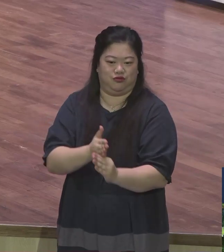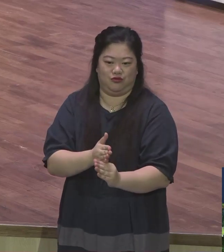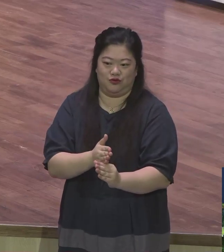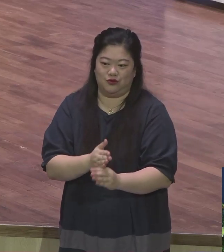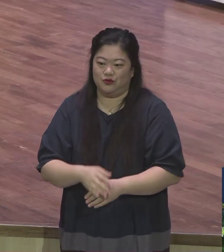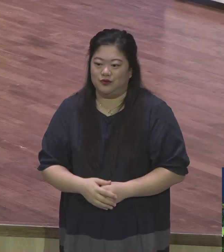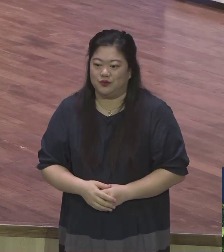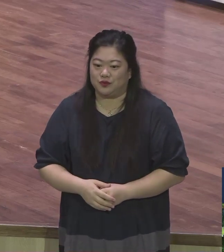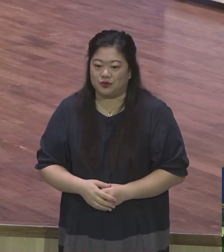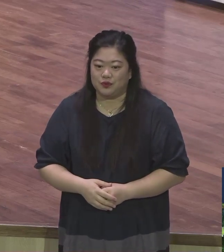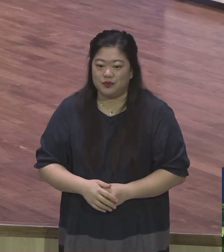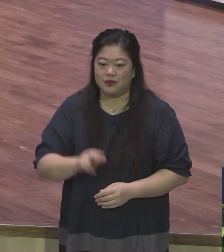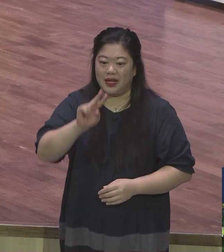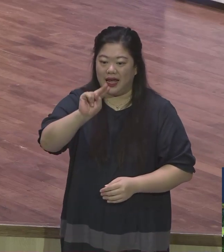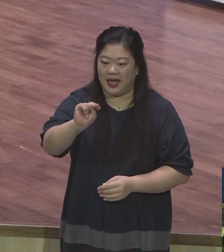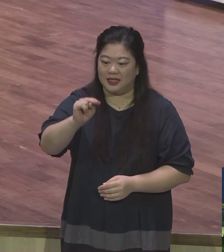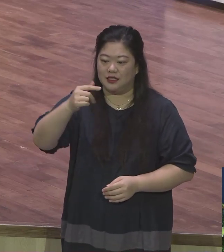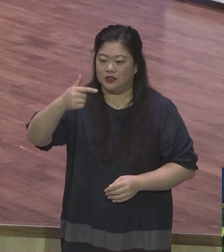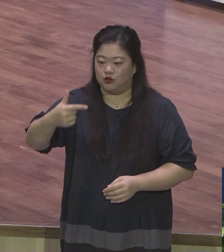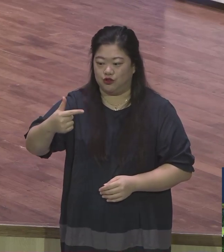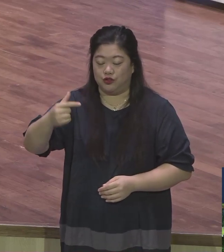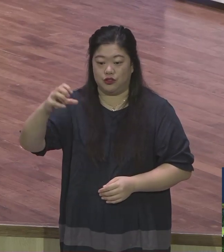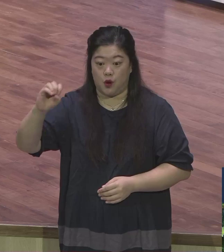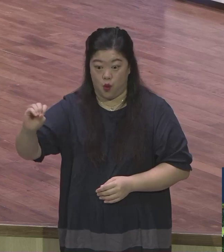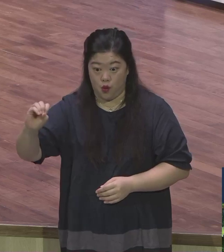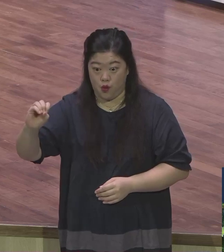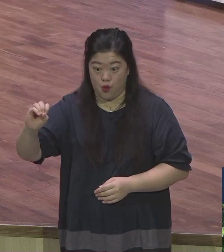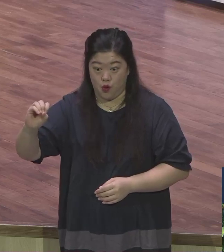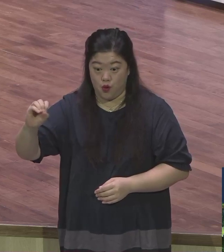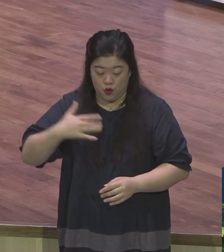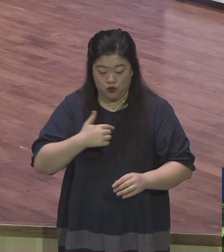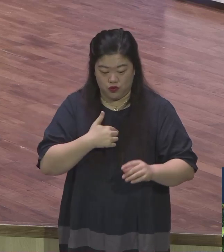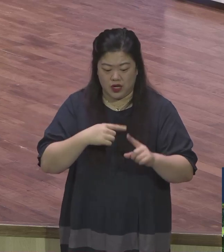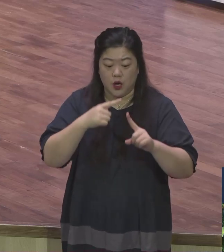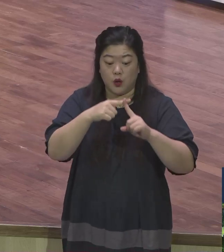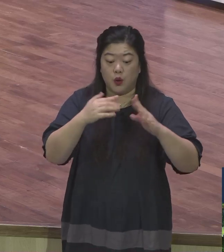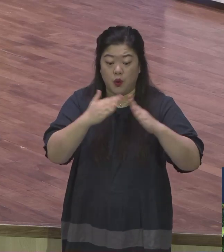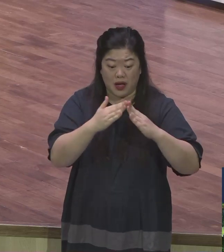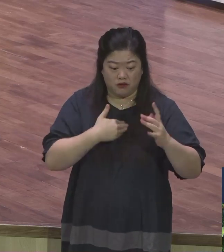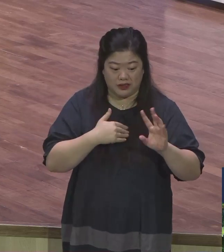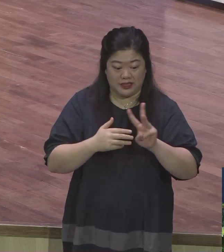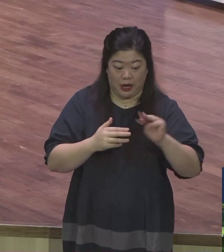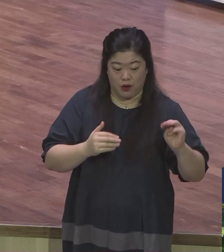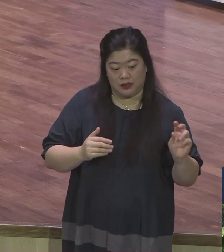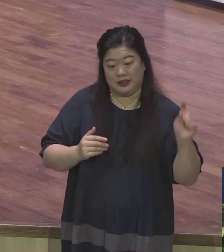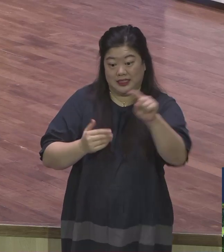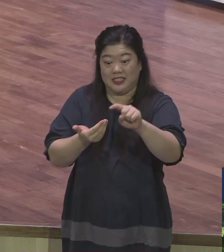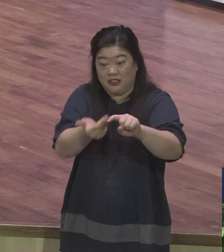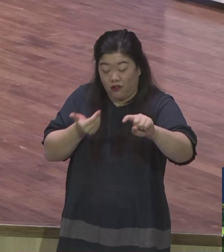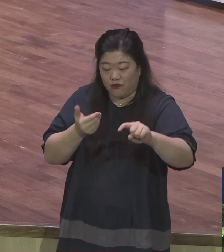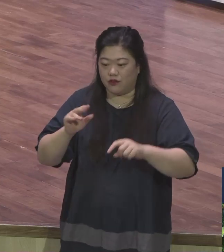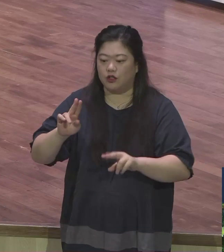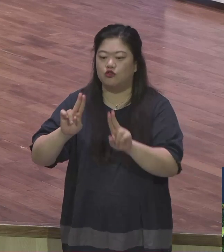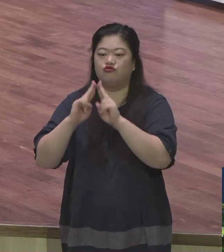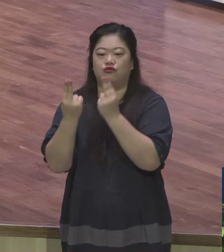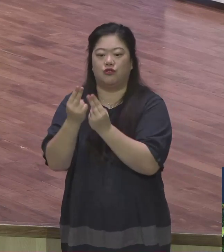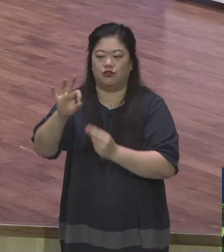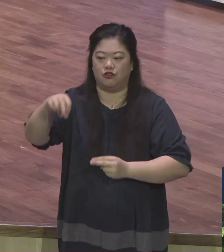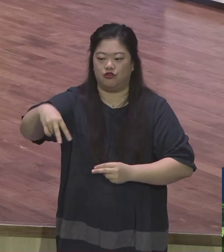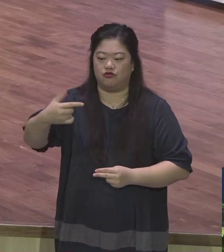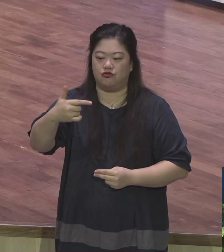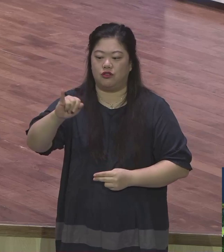이런 NGO, 우리 교회 가기 전에 NGO가 먼저 갔어요. 우리 교회 유니월드 NGO가 먼저 갔어요.